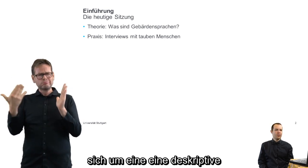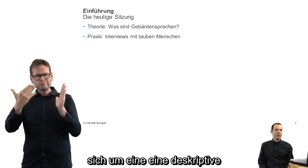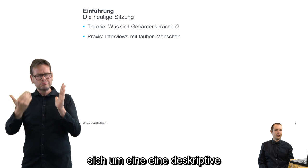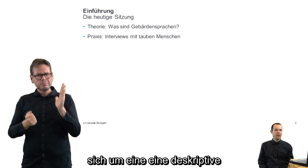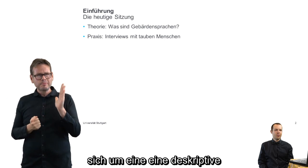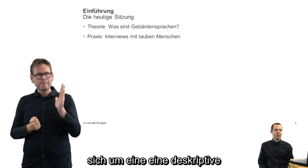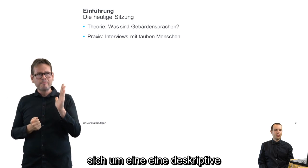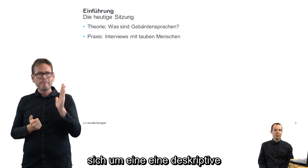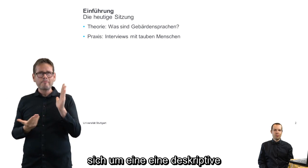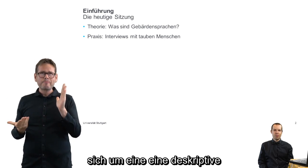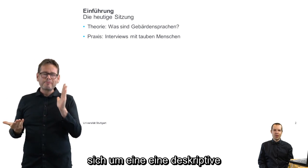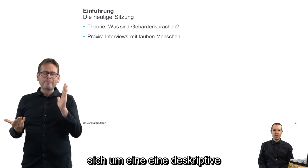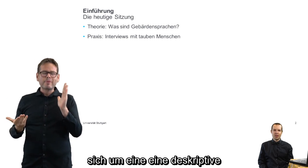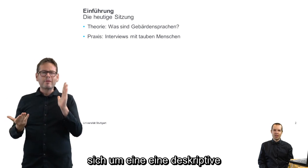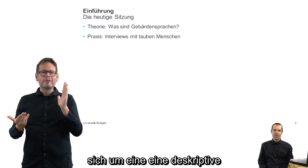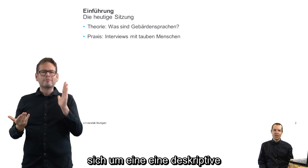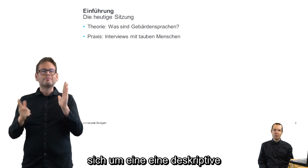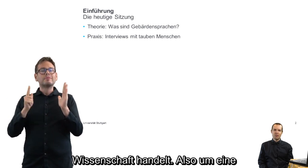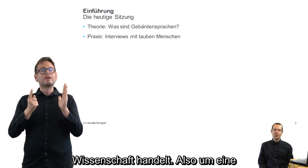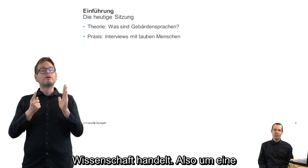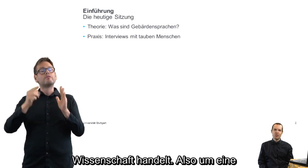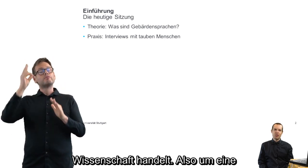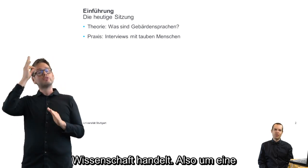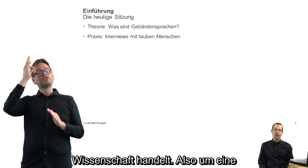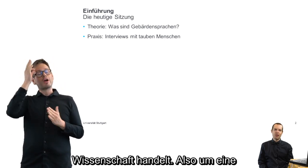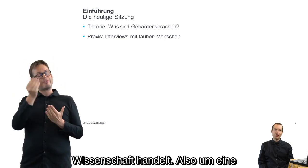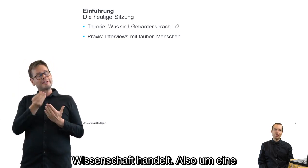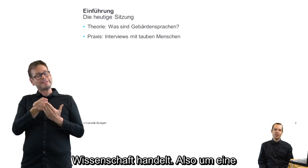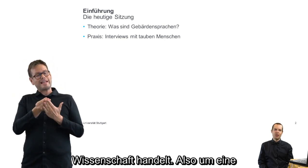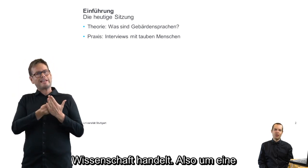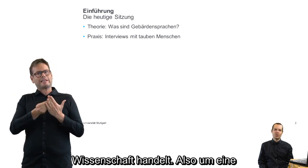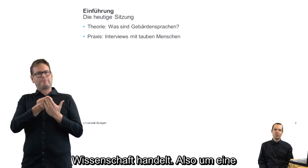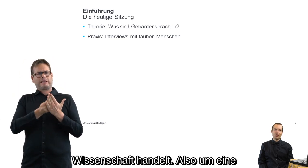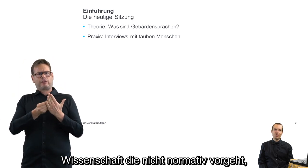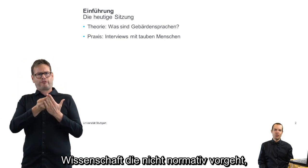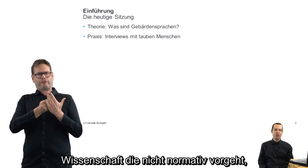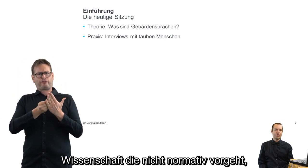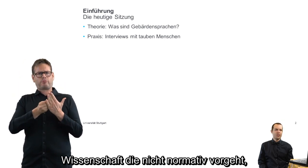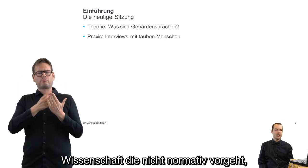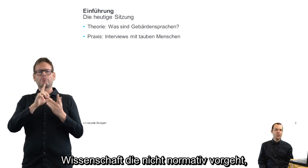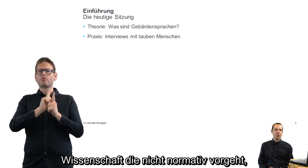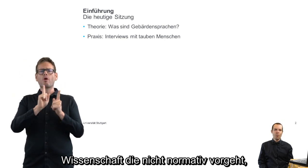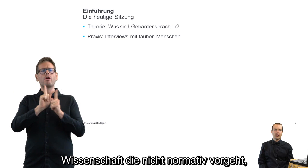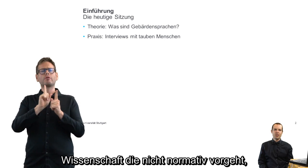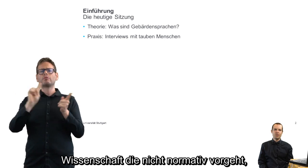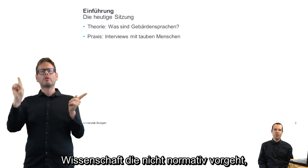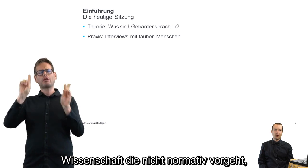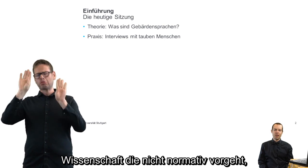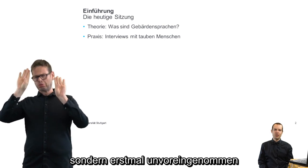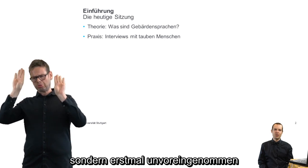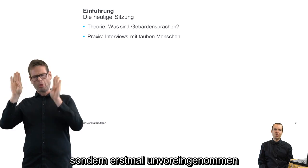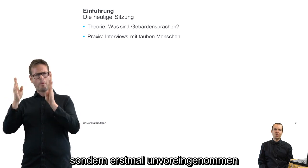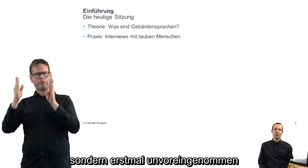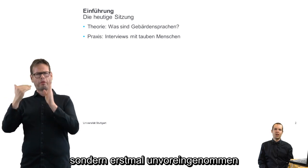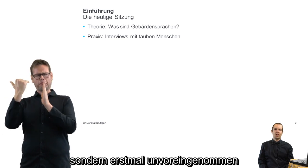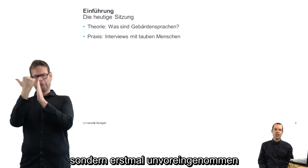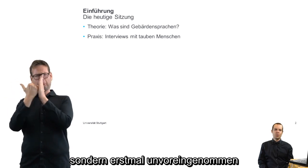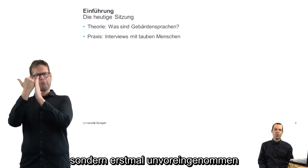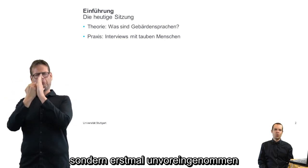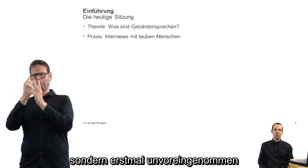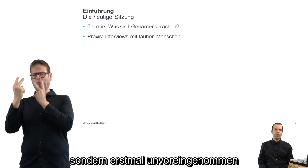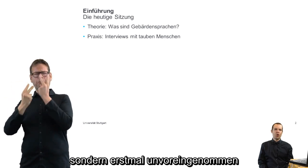eine deskriptive Wissenschaft handelt, also um eine Wissenschaft, die nicht normativ vorgeht, sondern